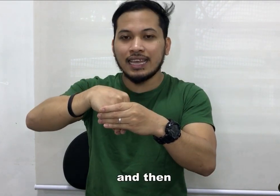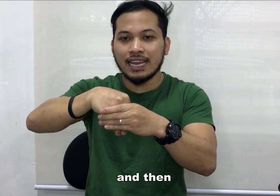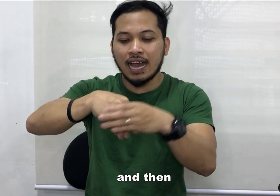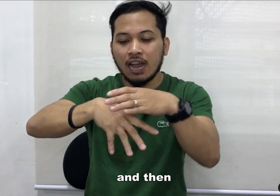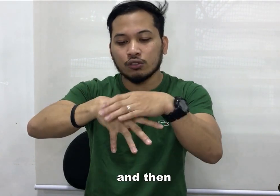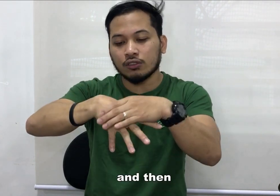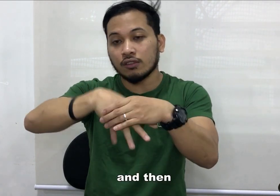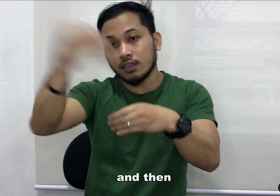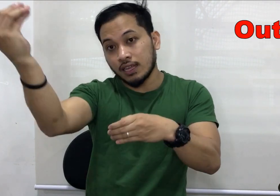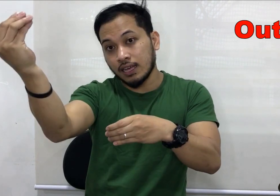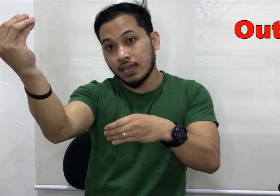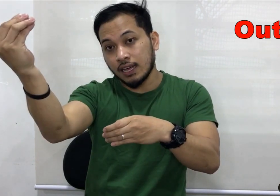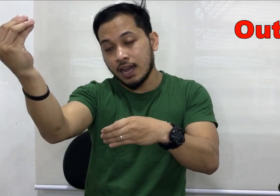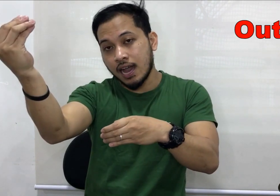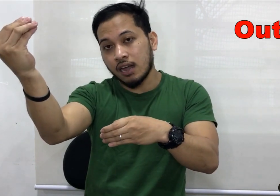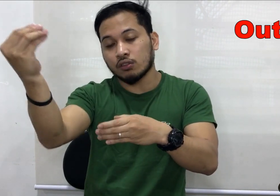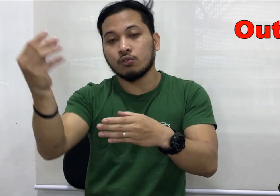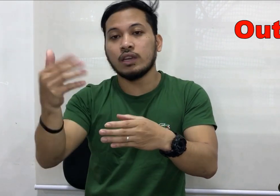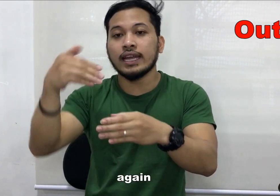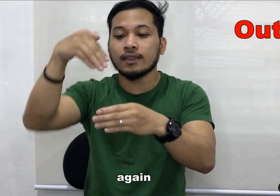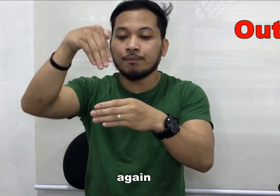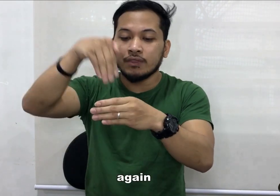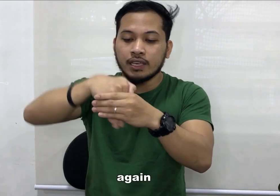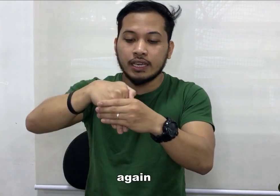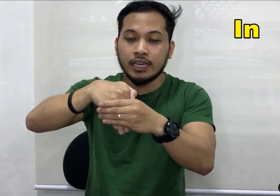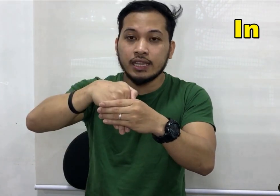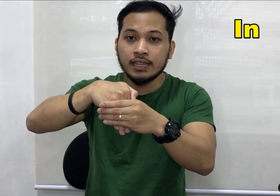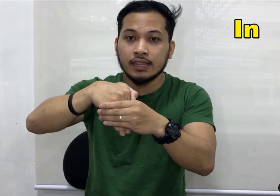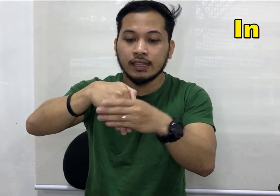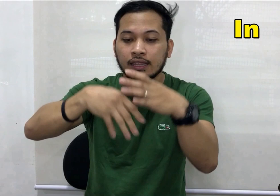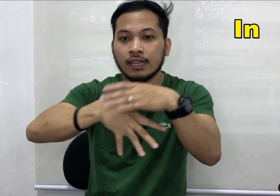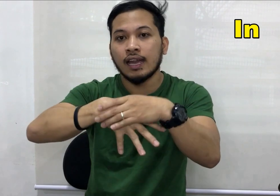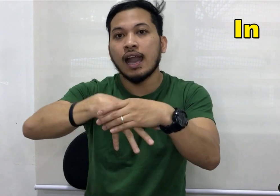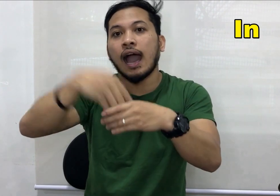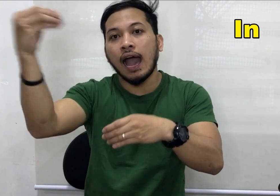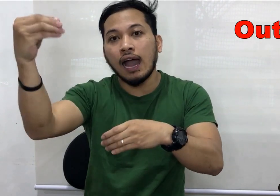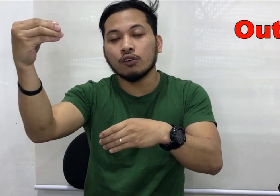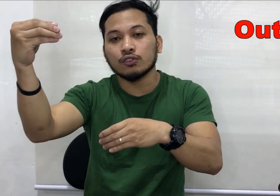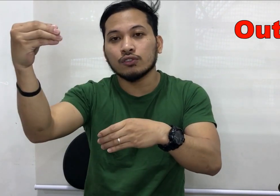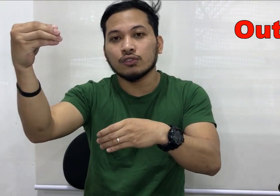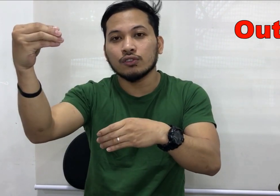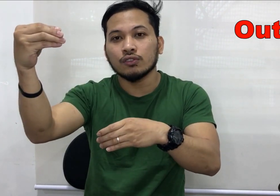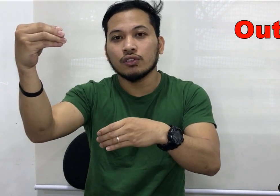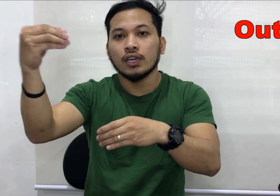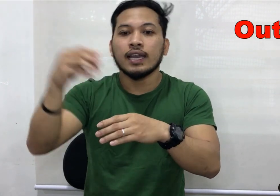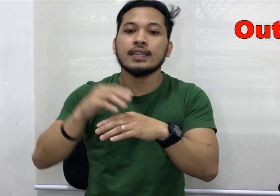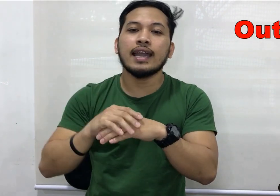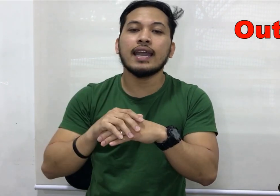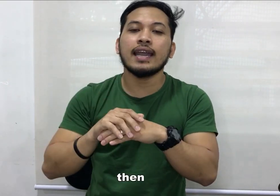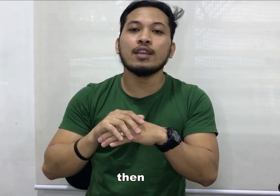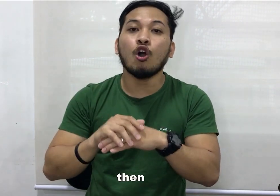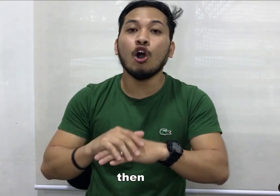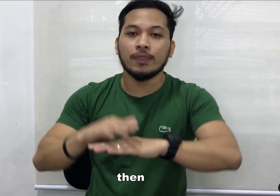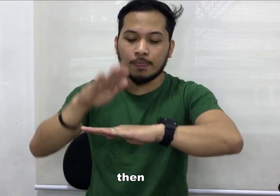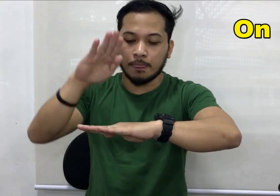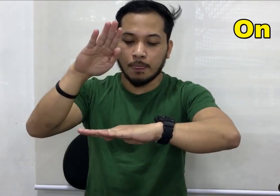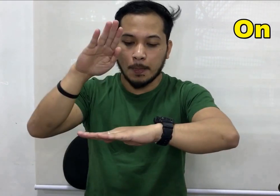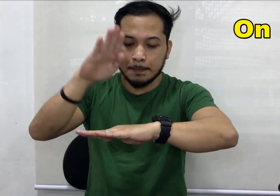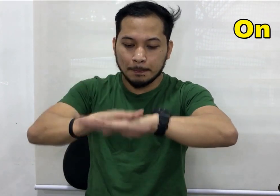And then, out. Out. Ulit. In. Out. Then, on.